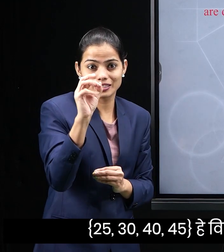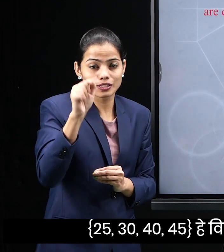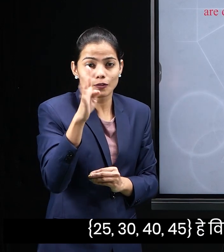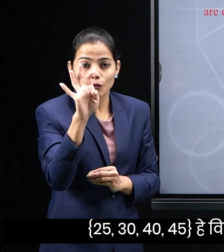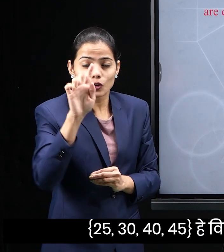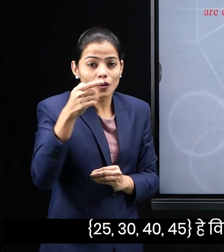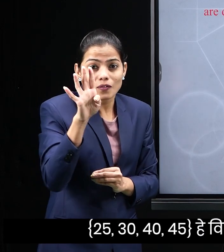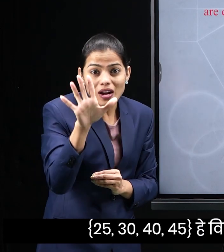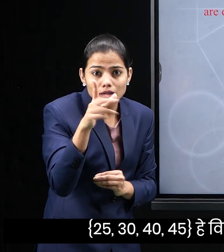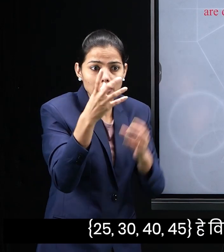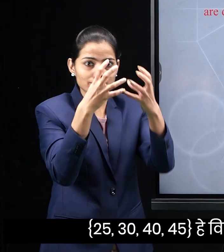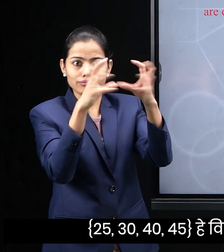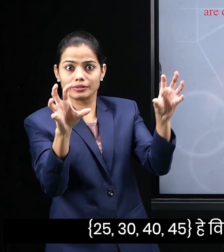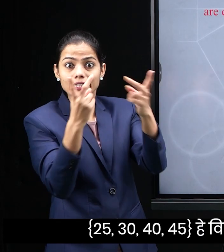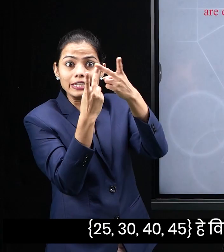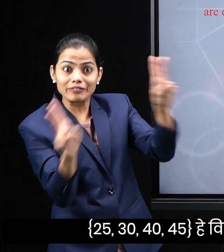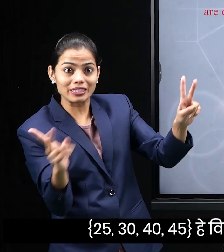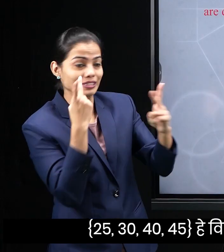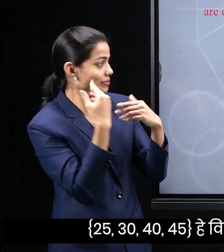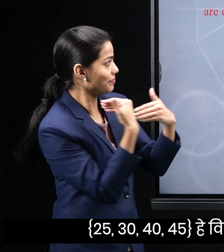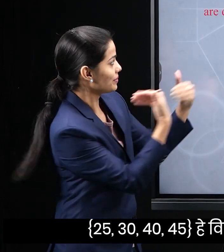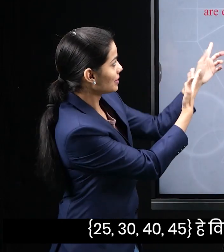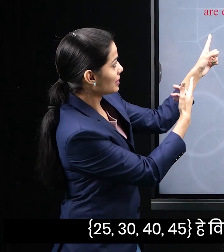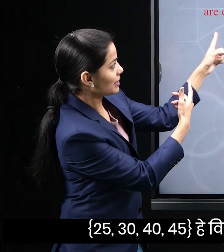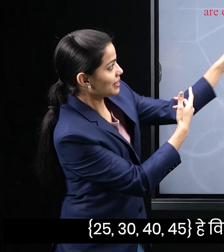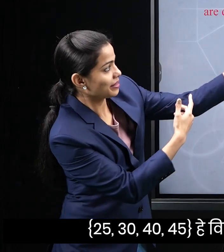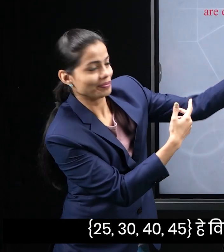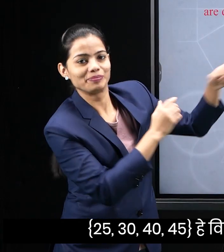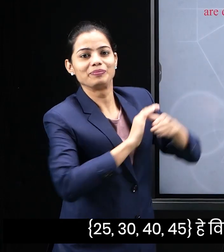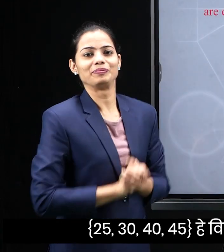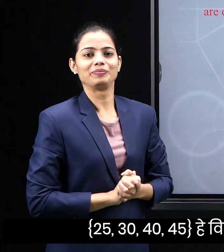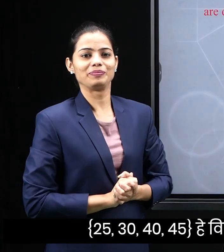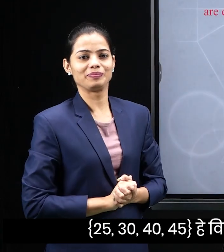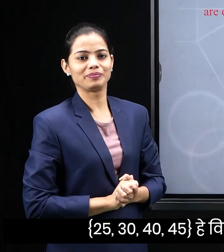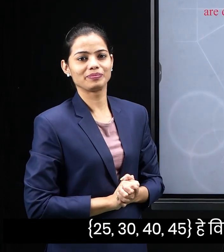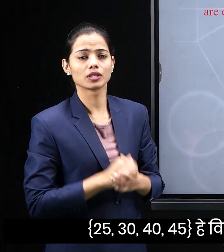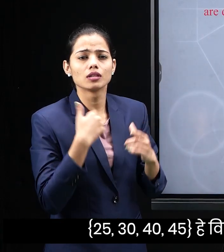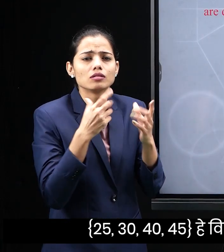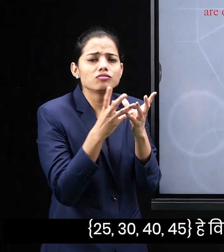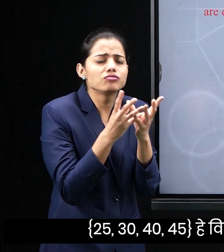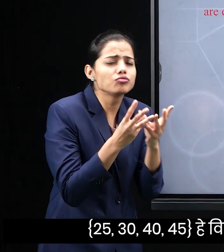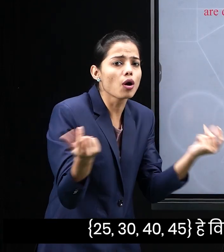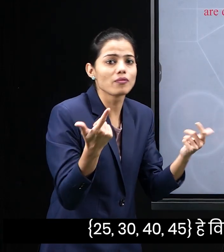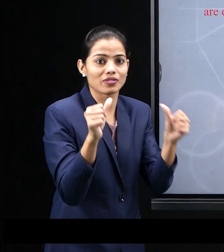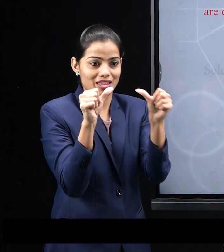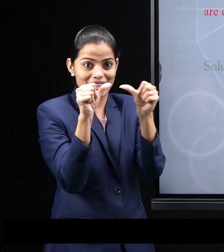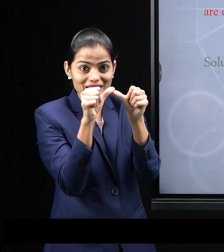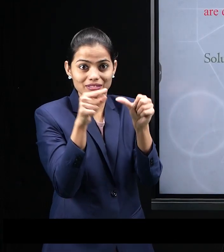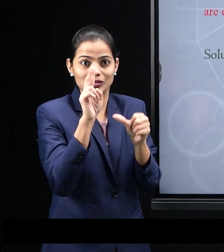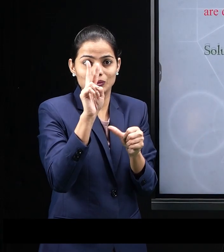25, 30, 40, 45 हे विसंगत संच आहेत की नाही याची पडताळणी करा. द्रवण A